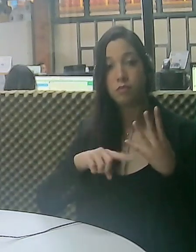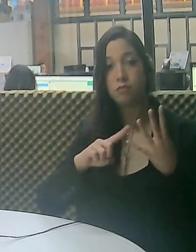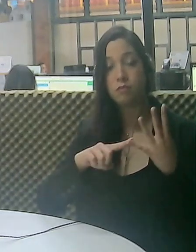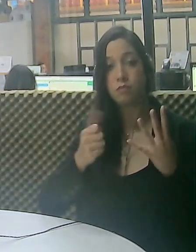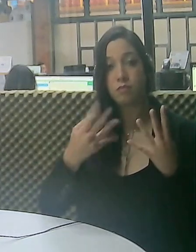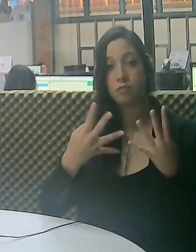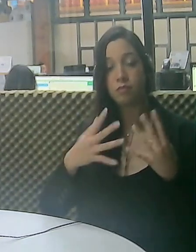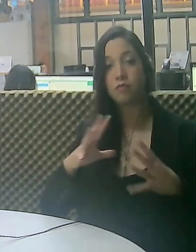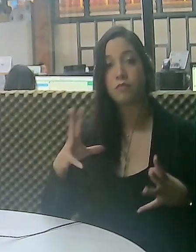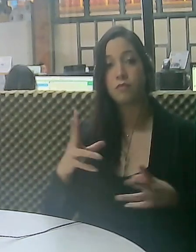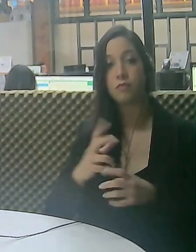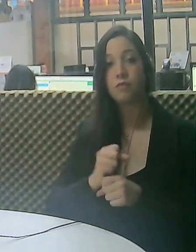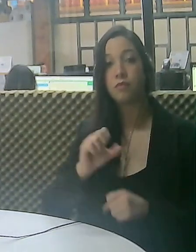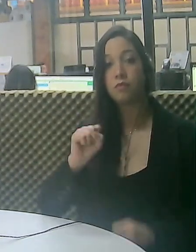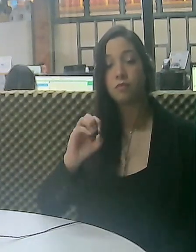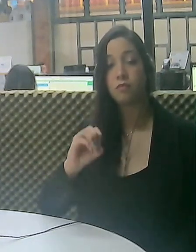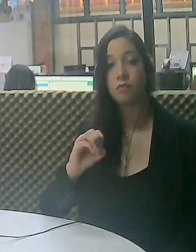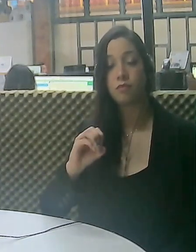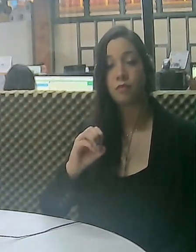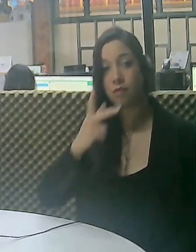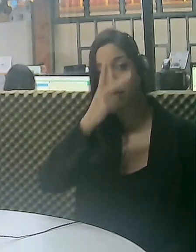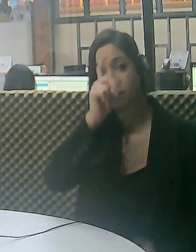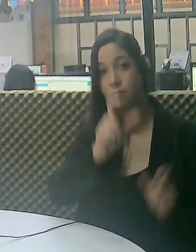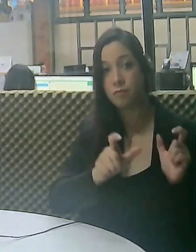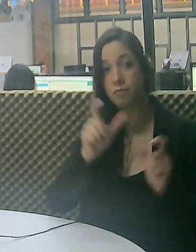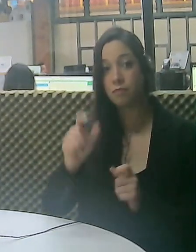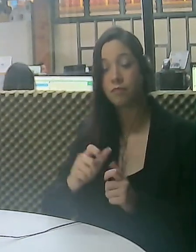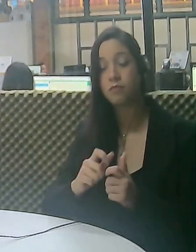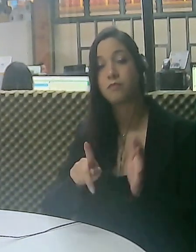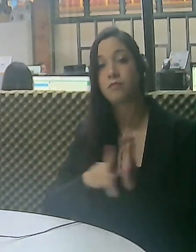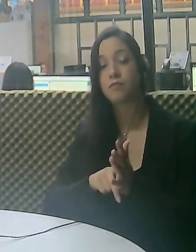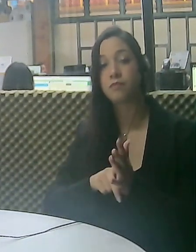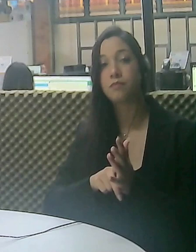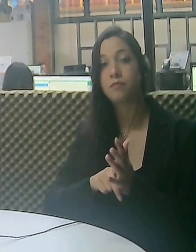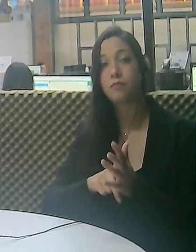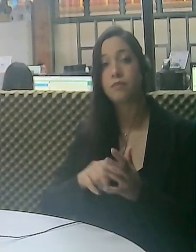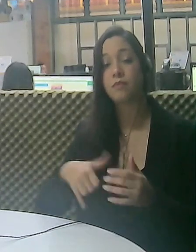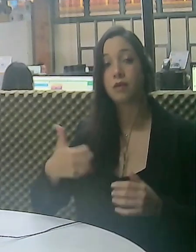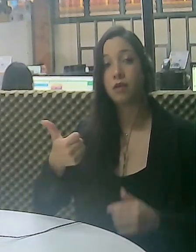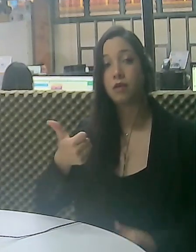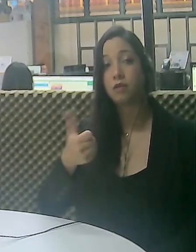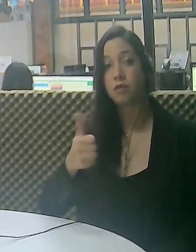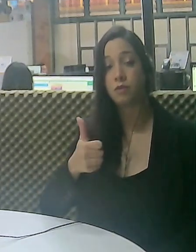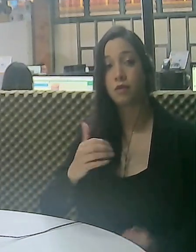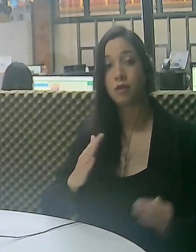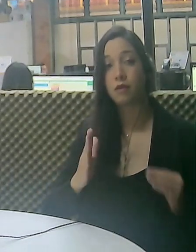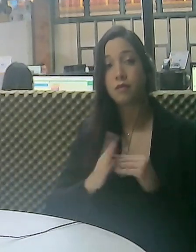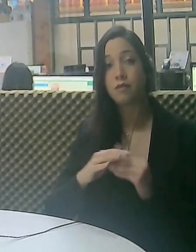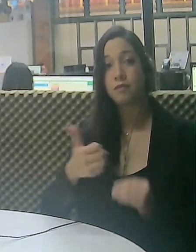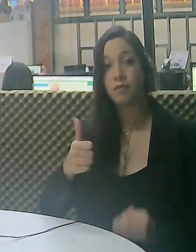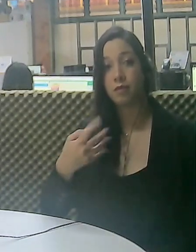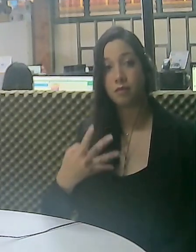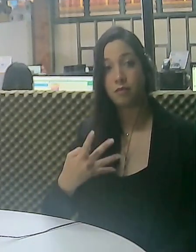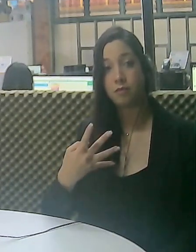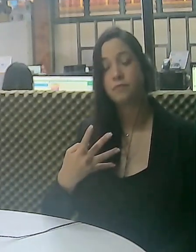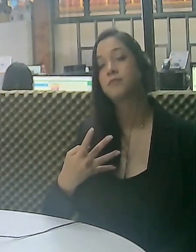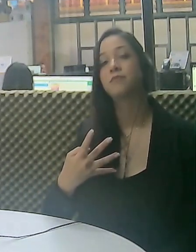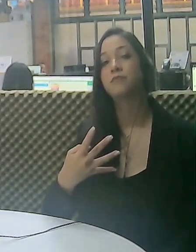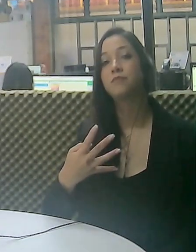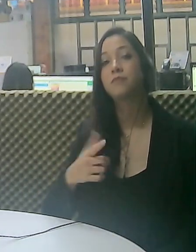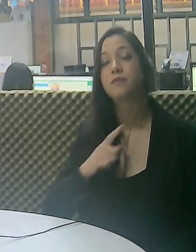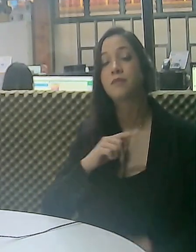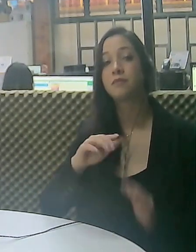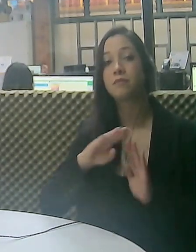tem 80 atletas no alto rendimento, em categorias que vão do sub-11 ao sub-14. Com destaque para os